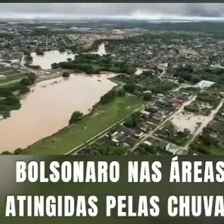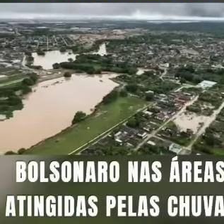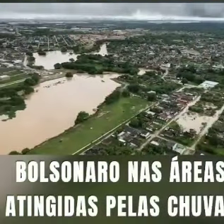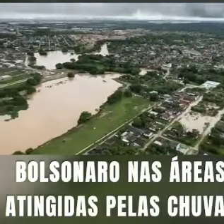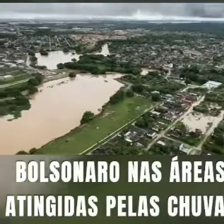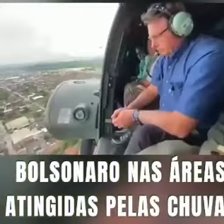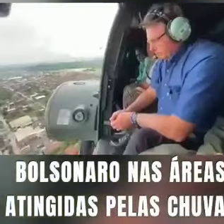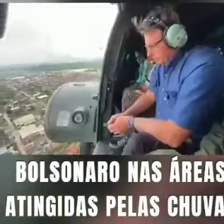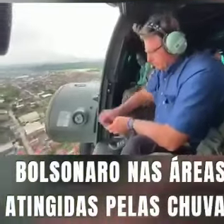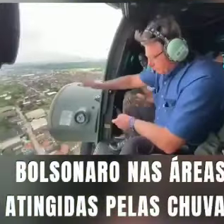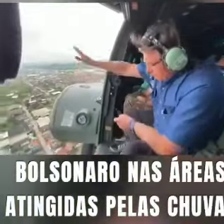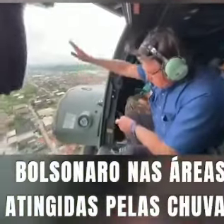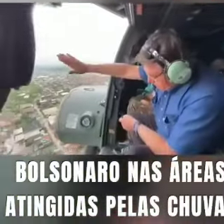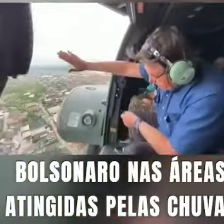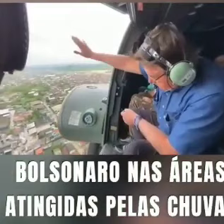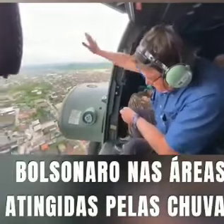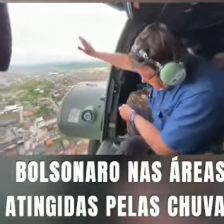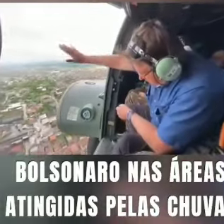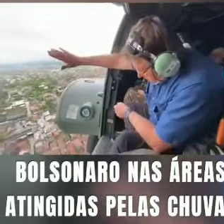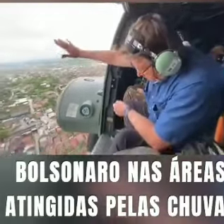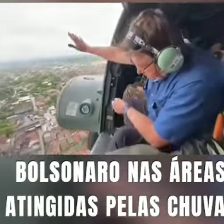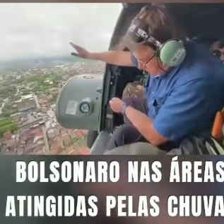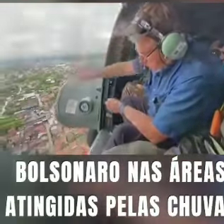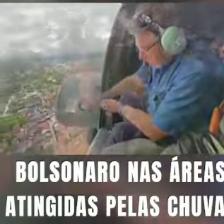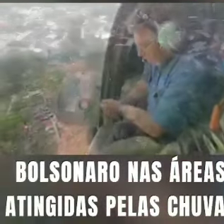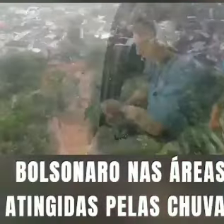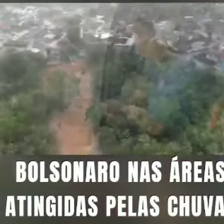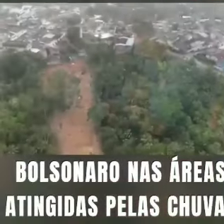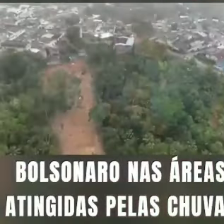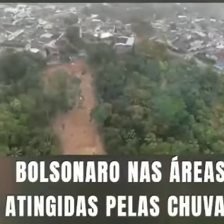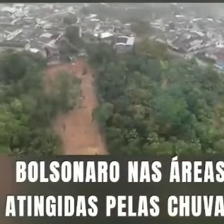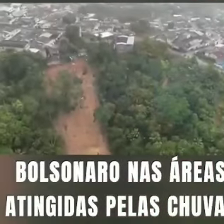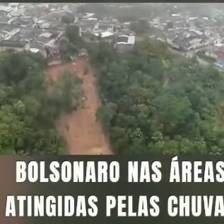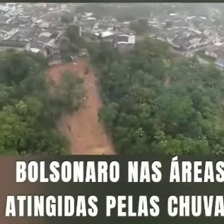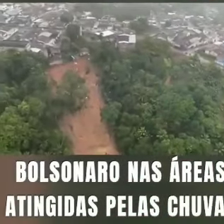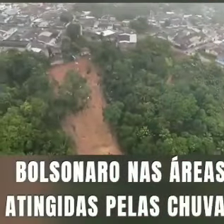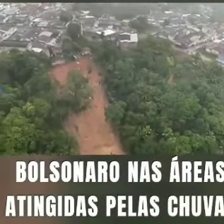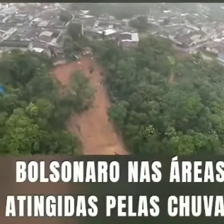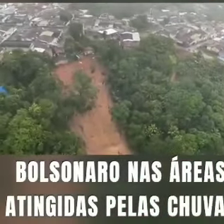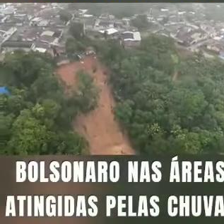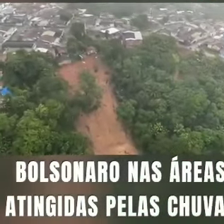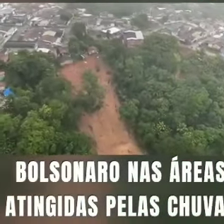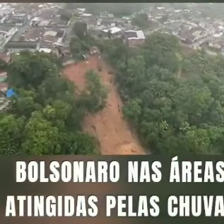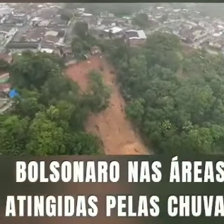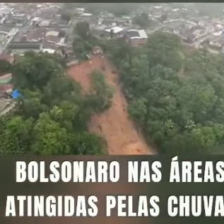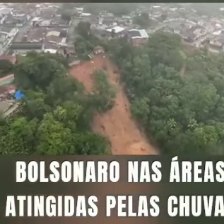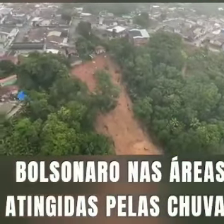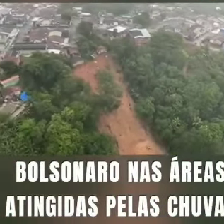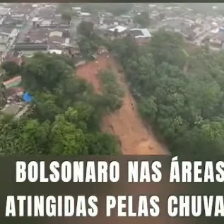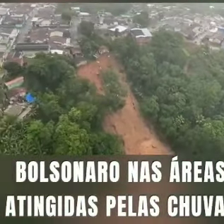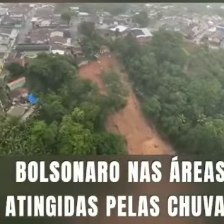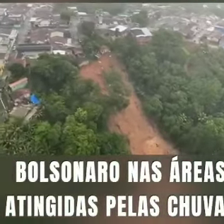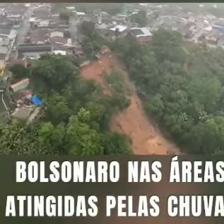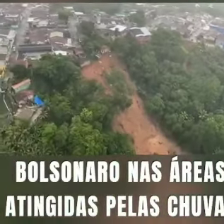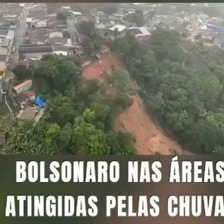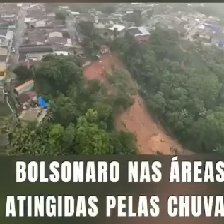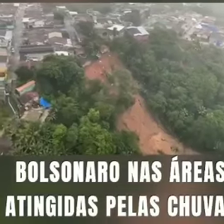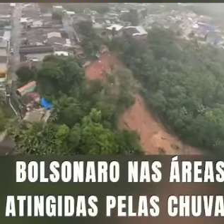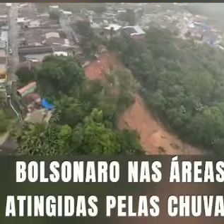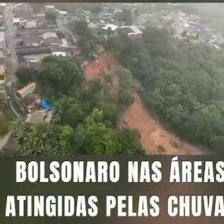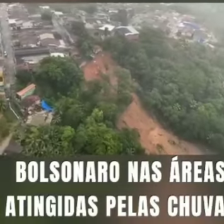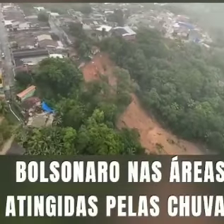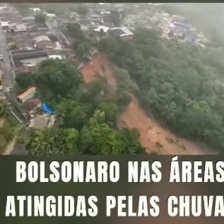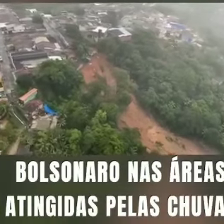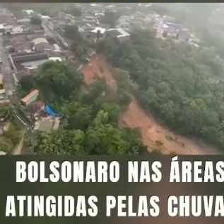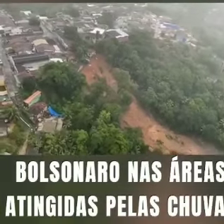áreas alagadas em Recife, Pernambuco. Pessoal, agora eu vou fazer uma pergunta para vocês, pernambucanos. Vocês viram